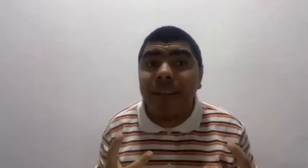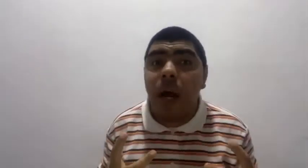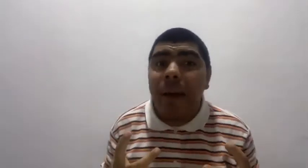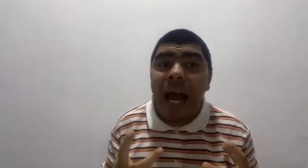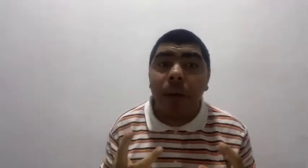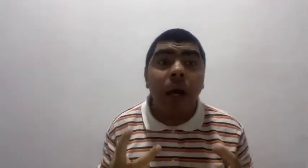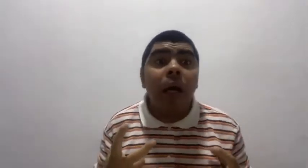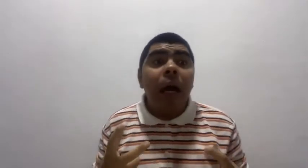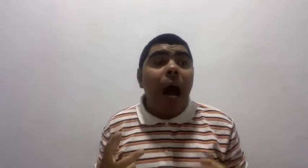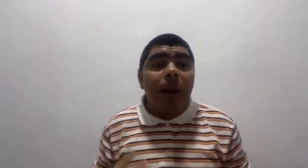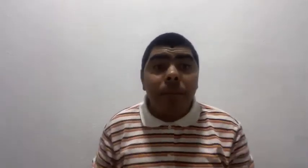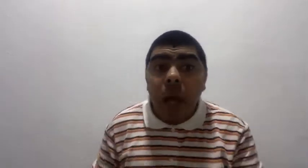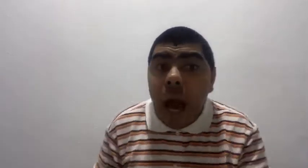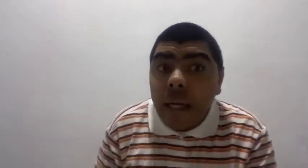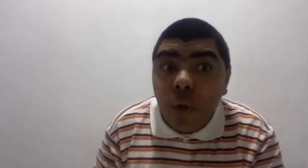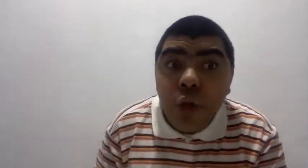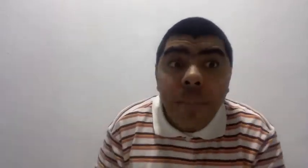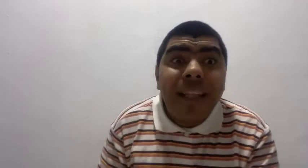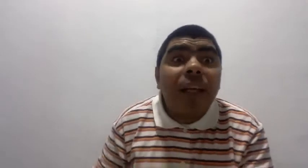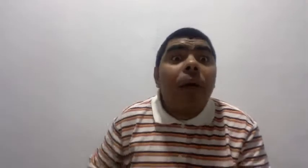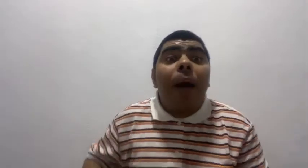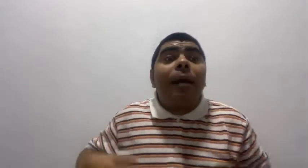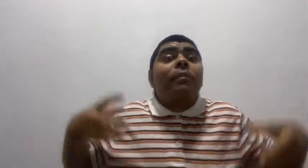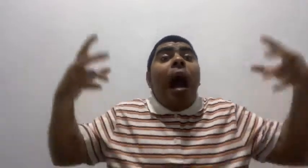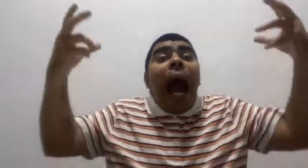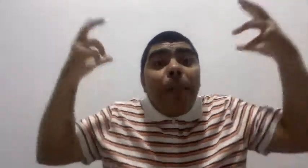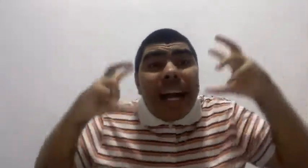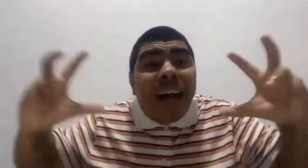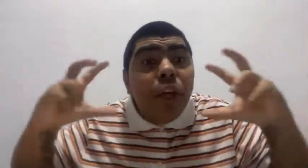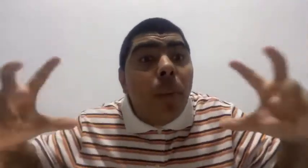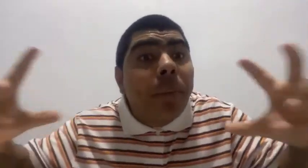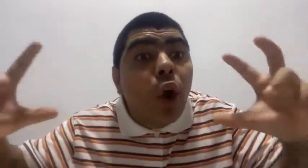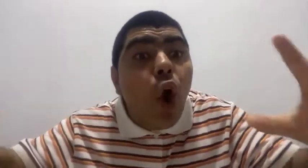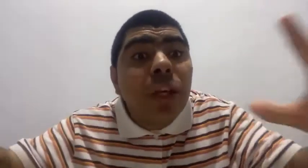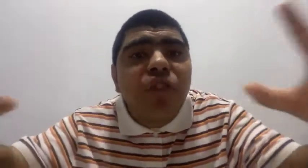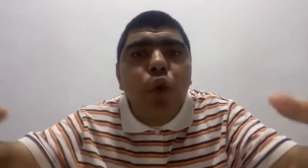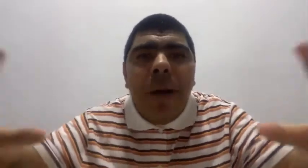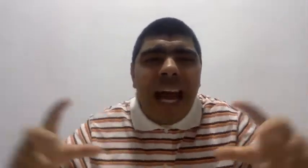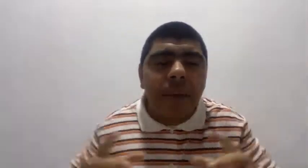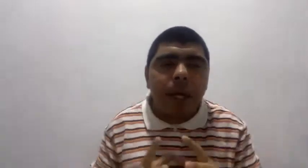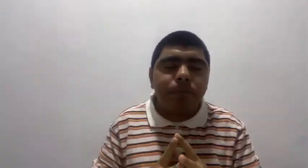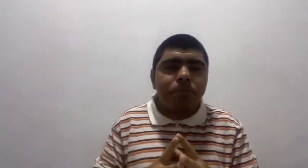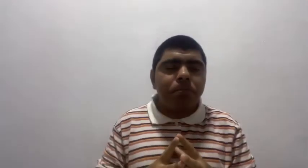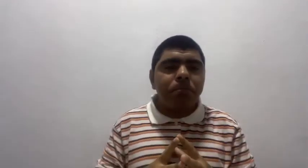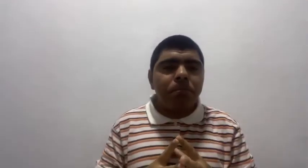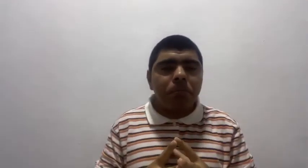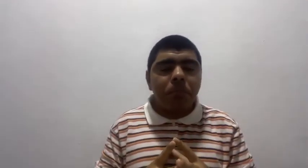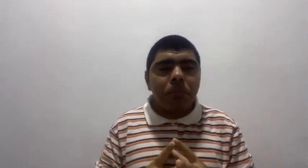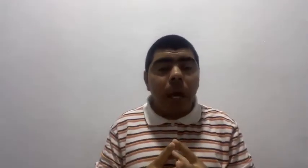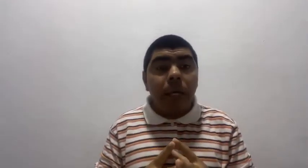esa palabra. Amén, aleluya, amén. Aman a Dios, pero odian su palabra.